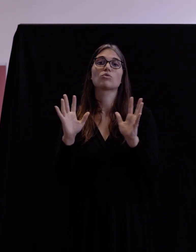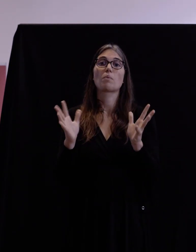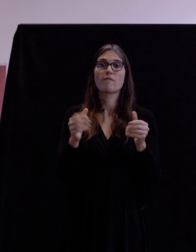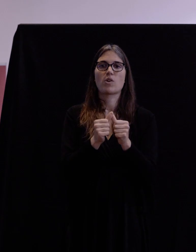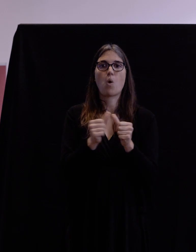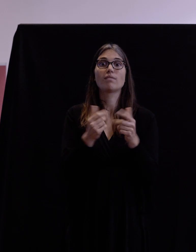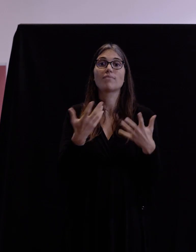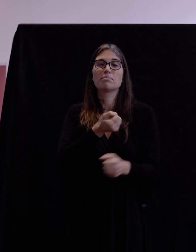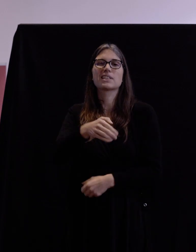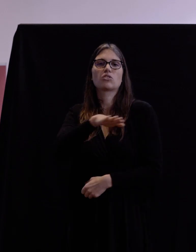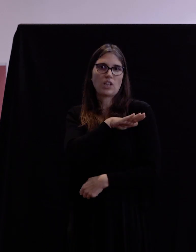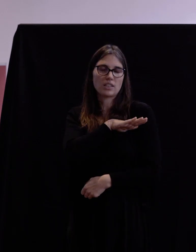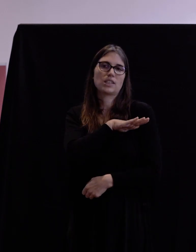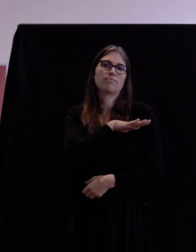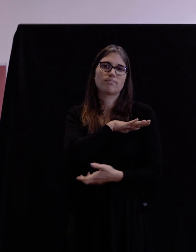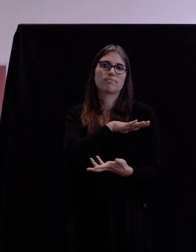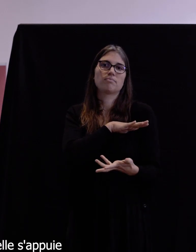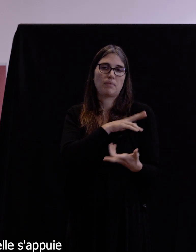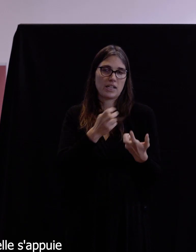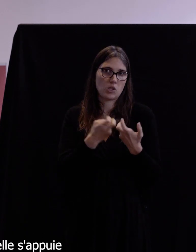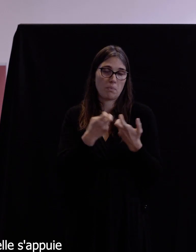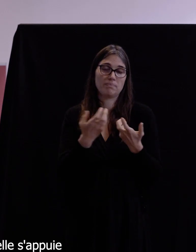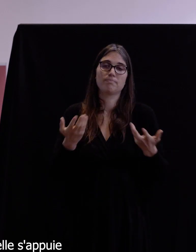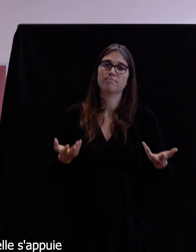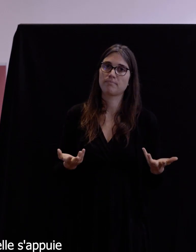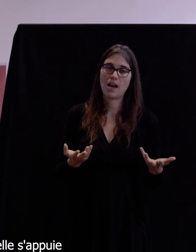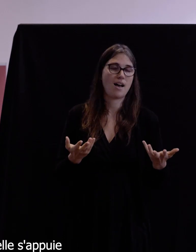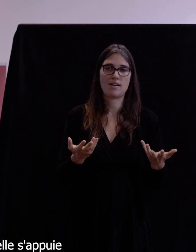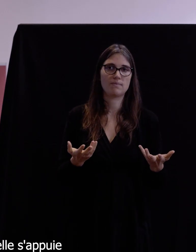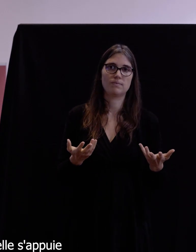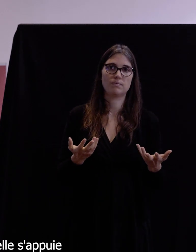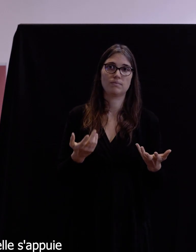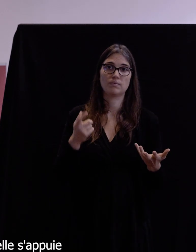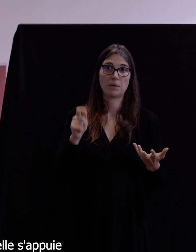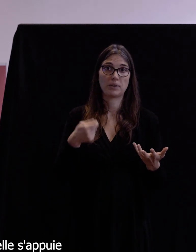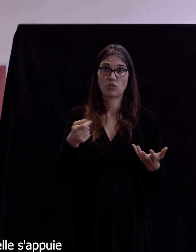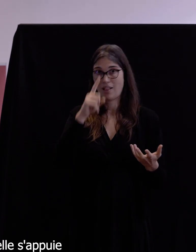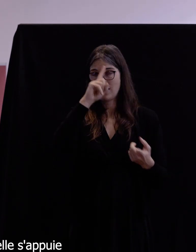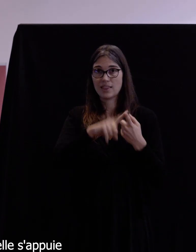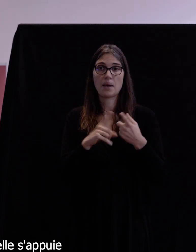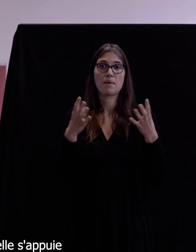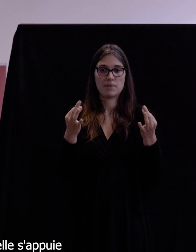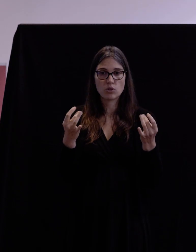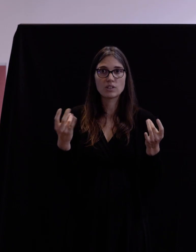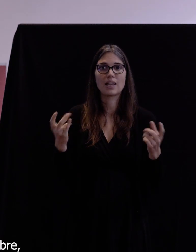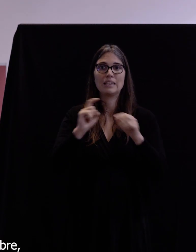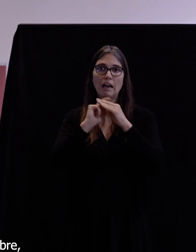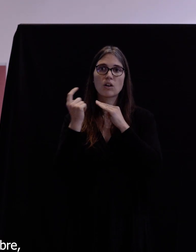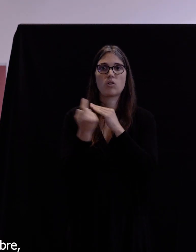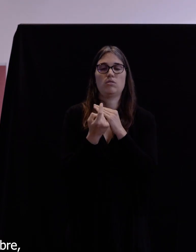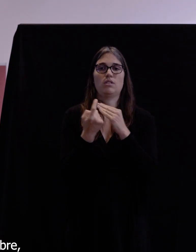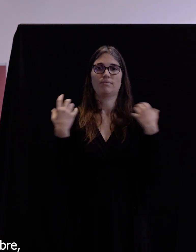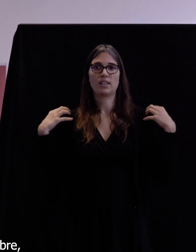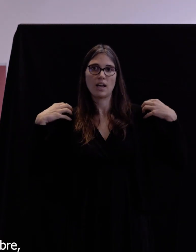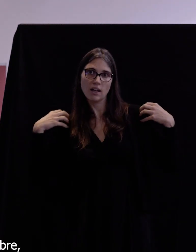la prise en charge, pour le moment, elle reste évidemment, elle s'appuie sur la psychomotricité et l'ergothérapie. L'équilibre,